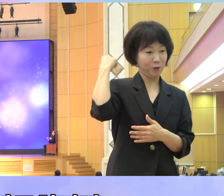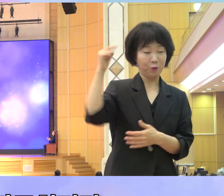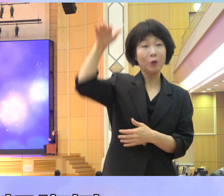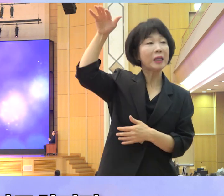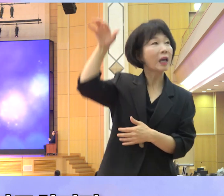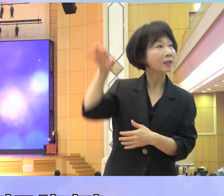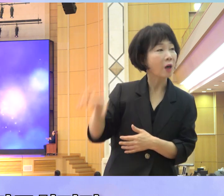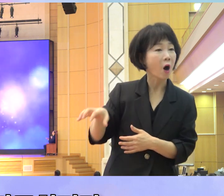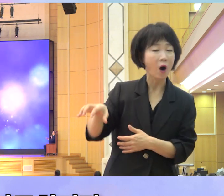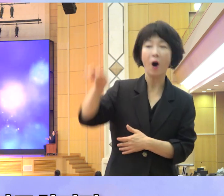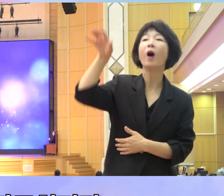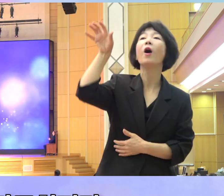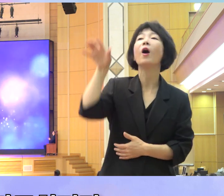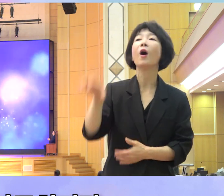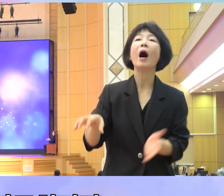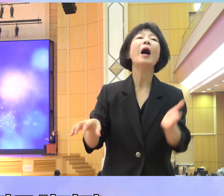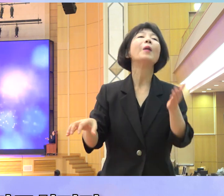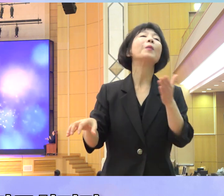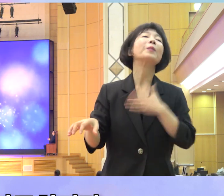나의 등 뒤에서